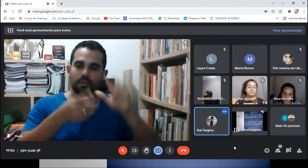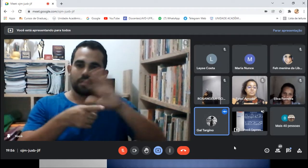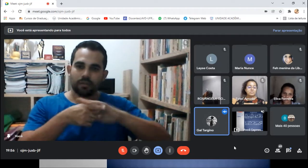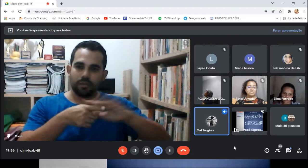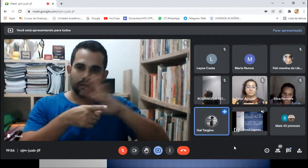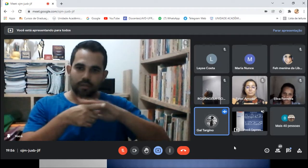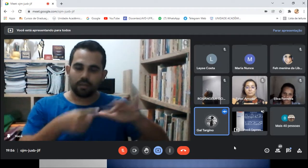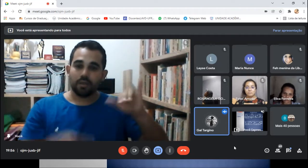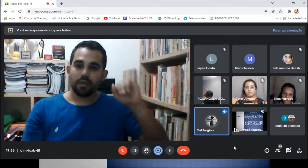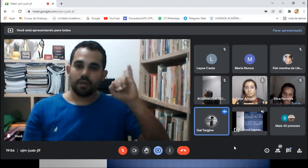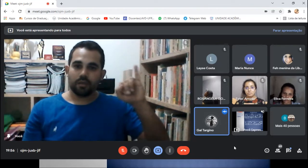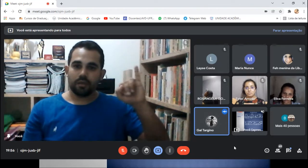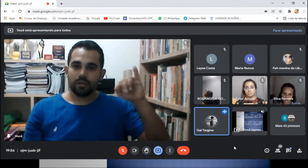e a fonética